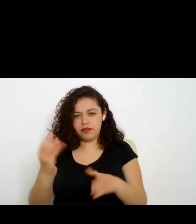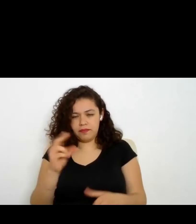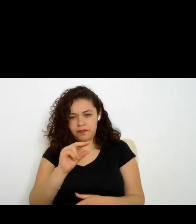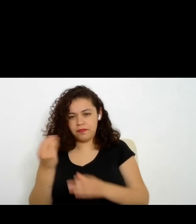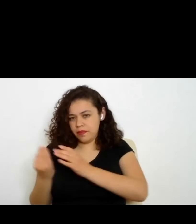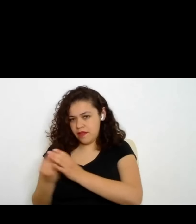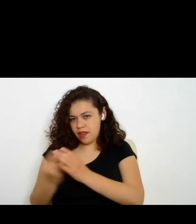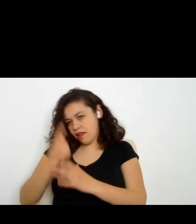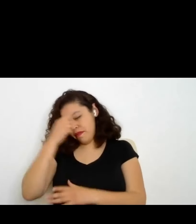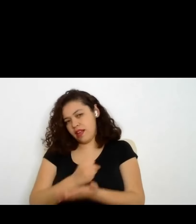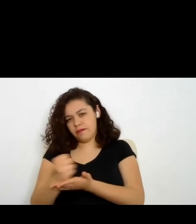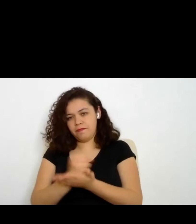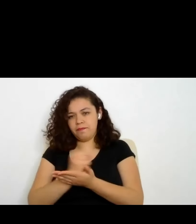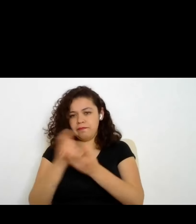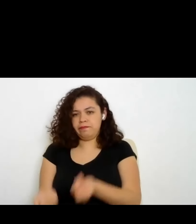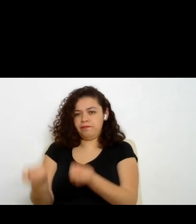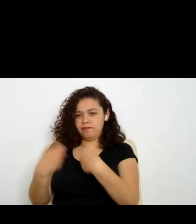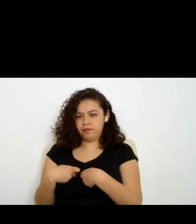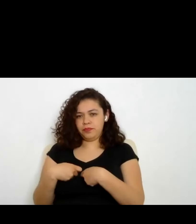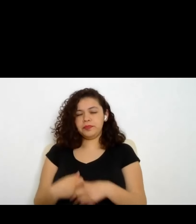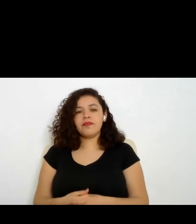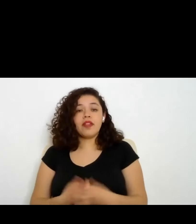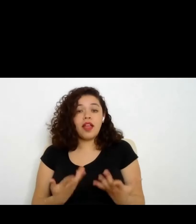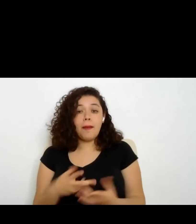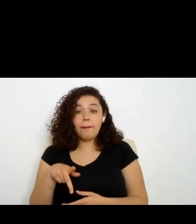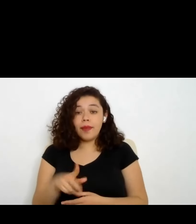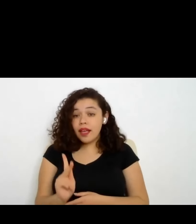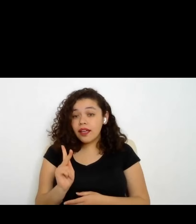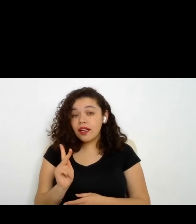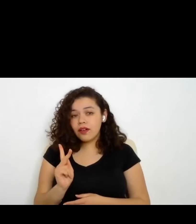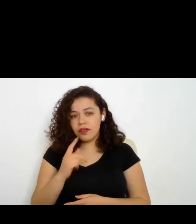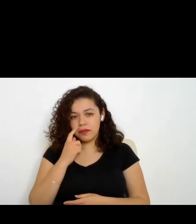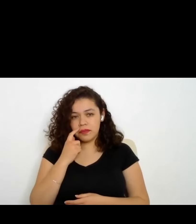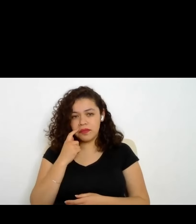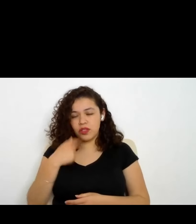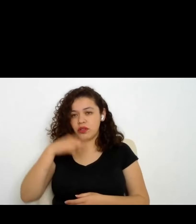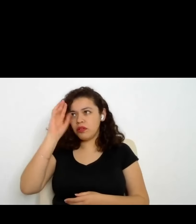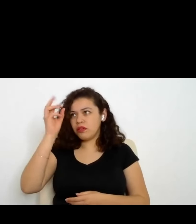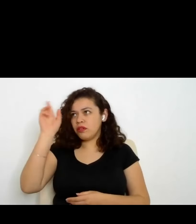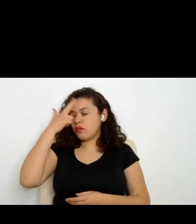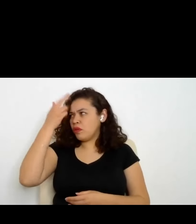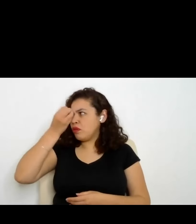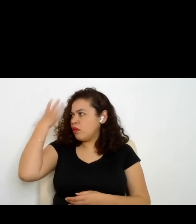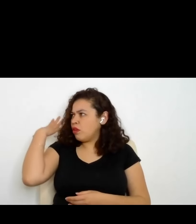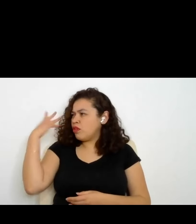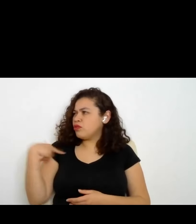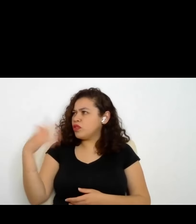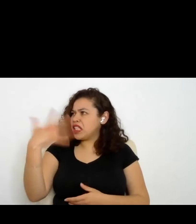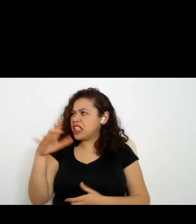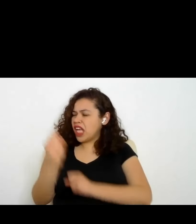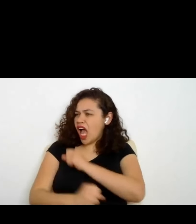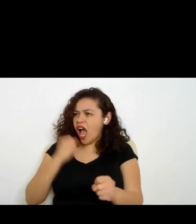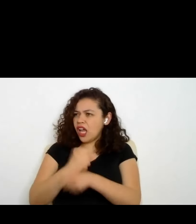diera la tarjeta de crédito de Liverpool, pero ya no me acuerdo porque se los di hace 10 años y ya no me acuerdo